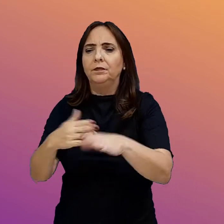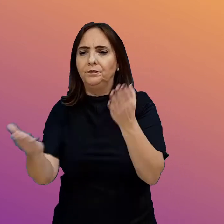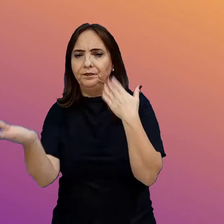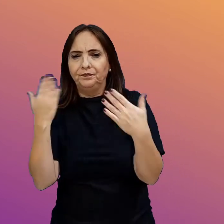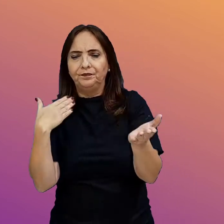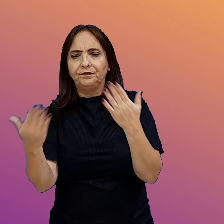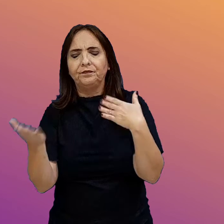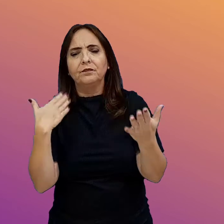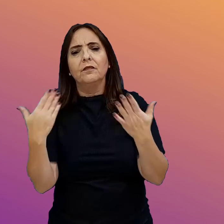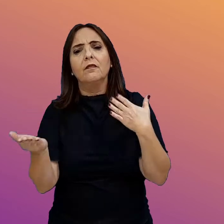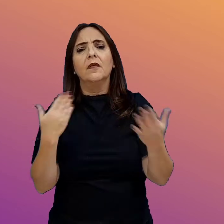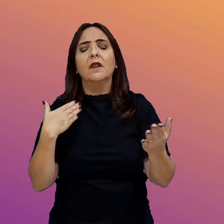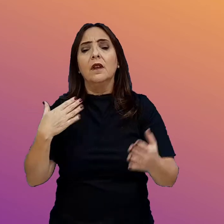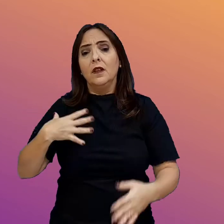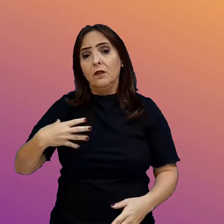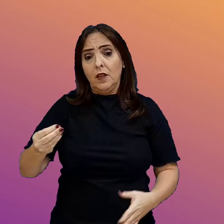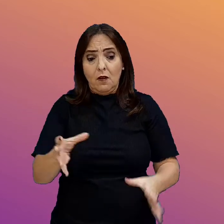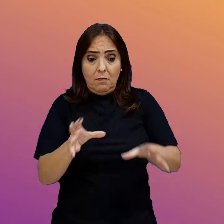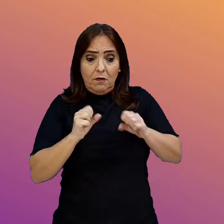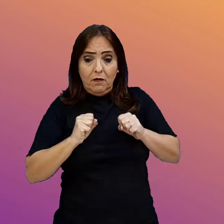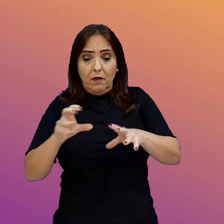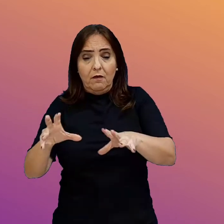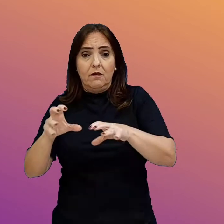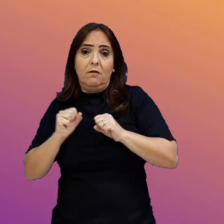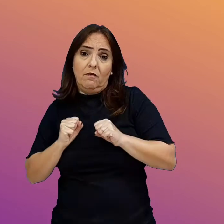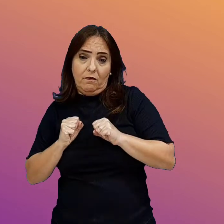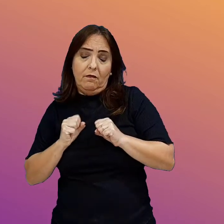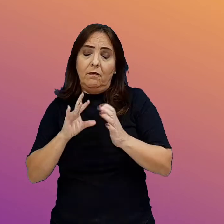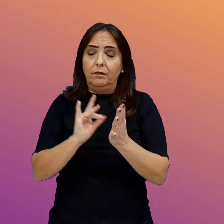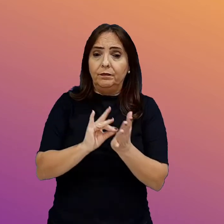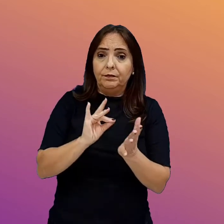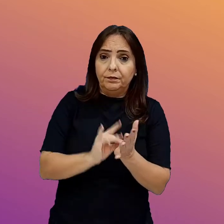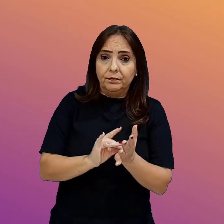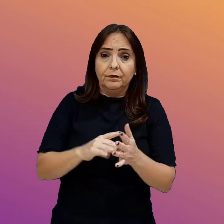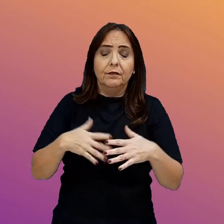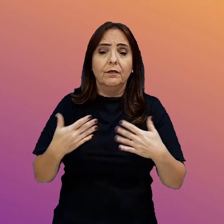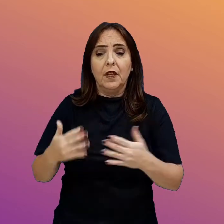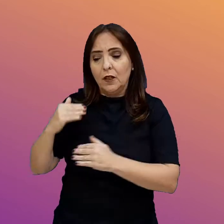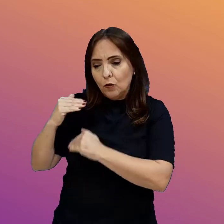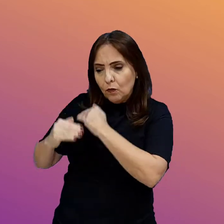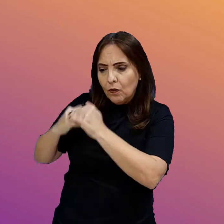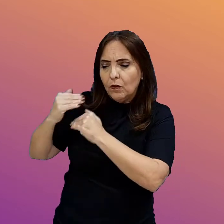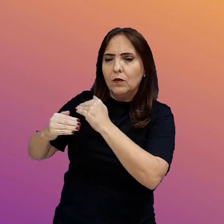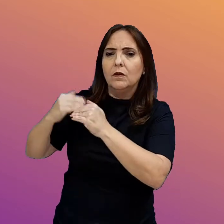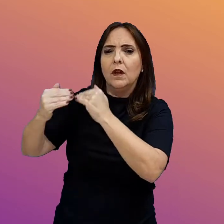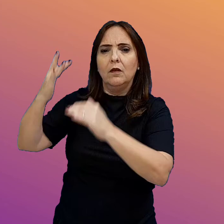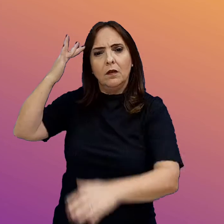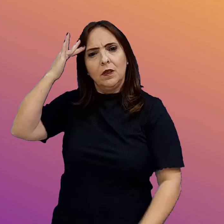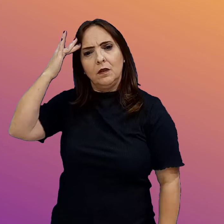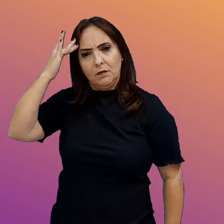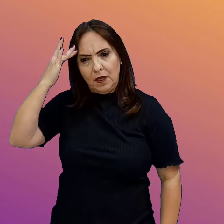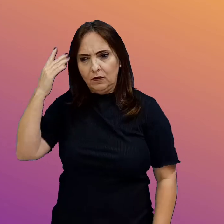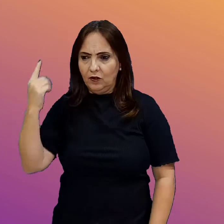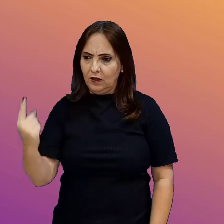né? Com o tempo eles vão assimilando. No próprio processo deles, eles